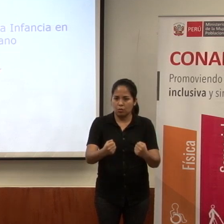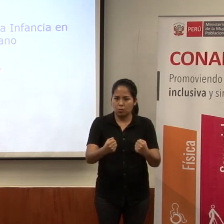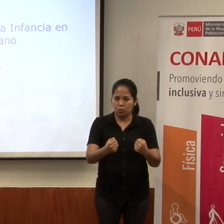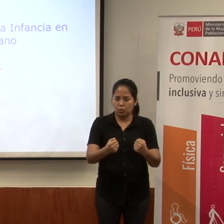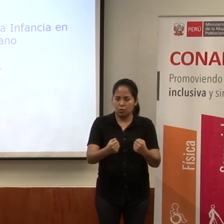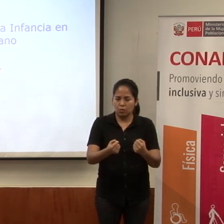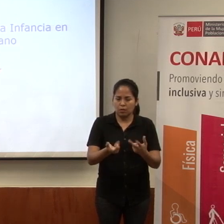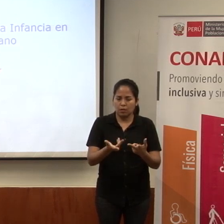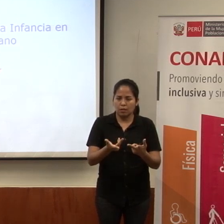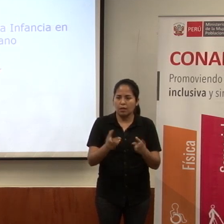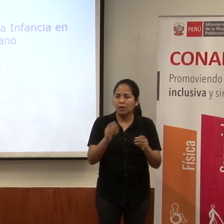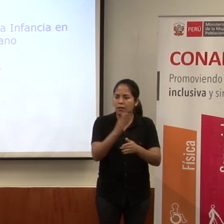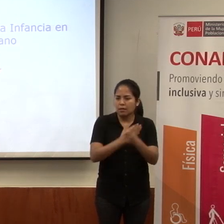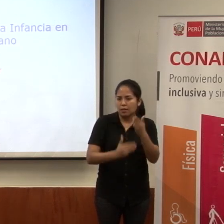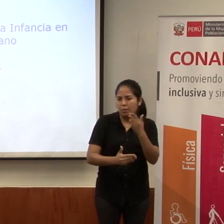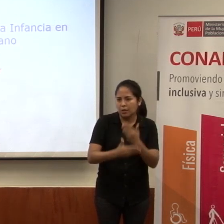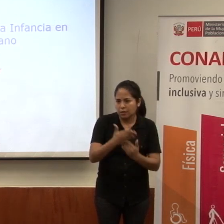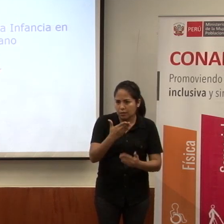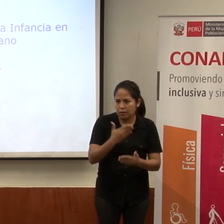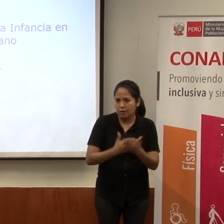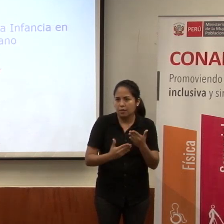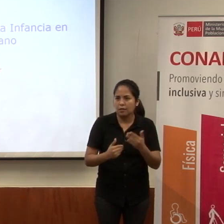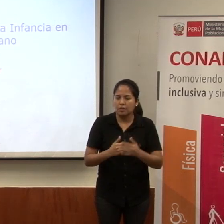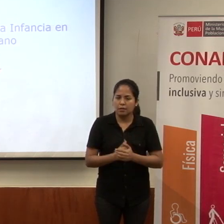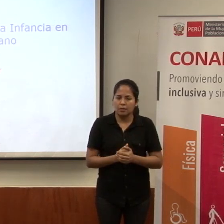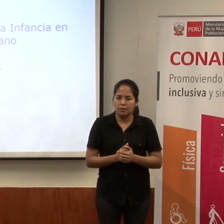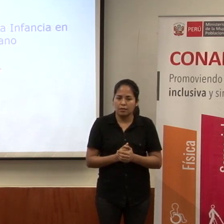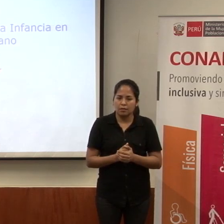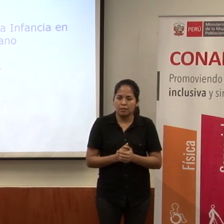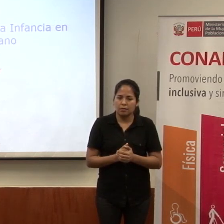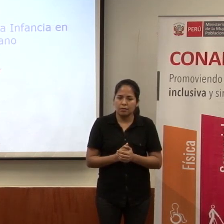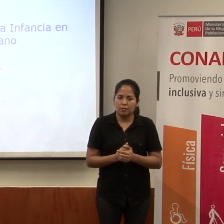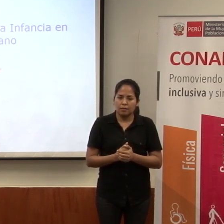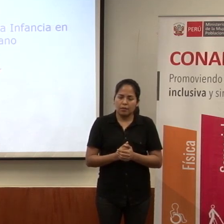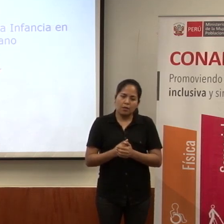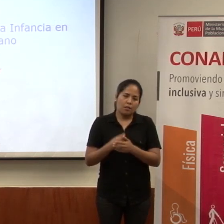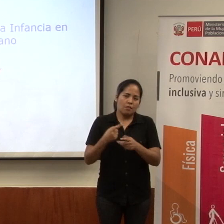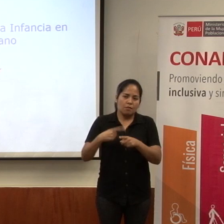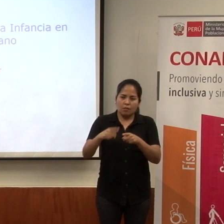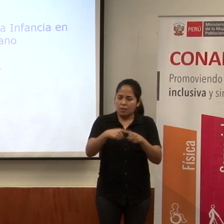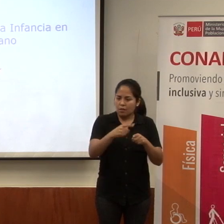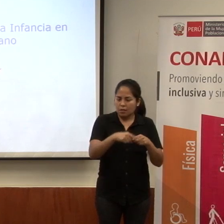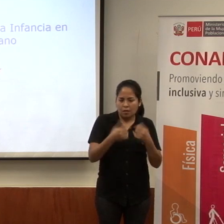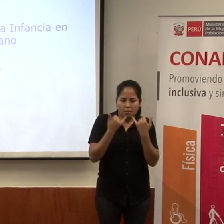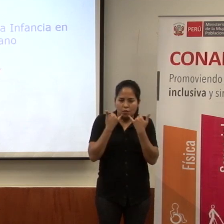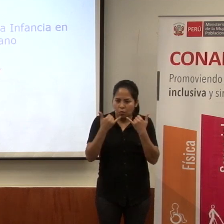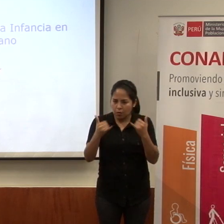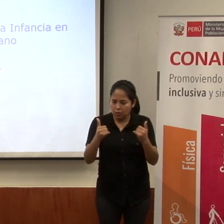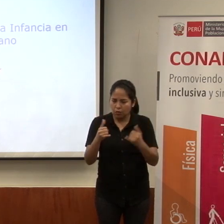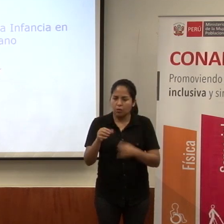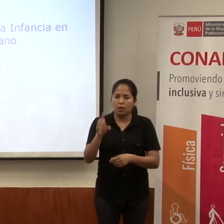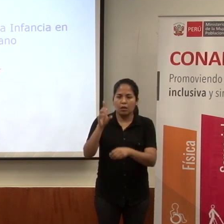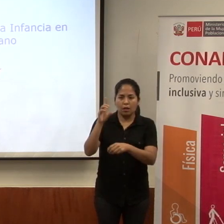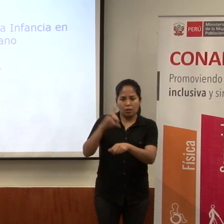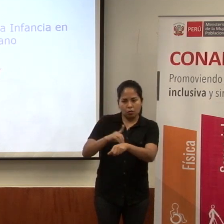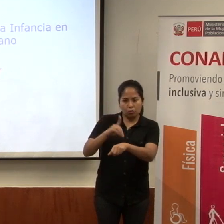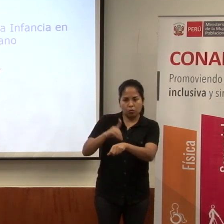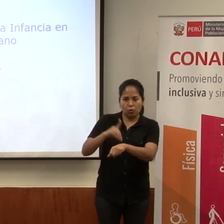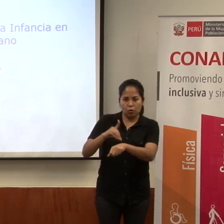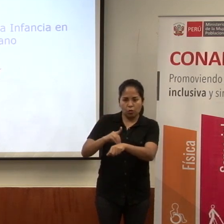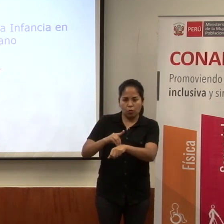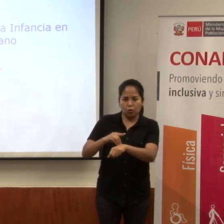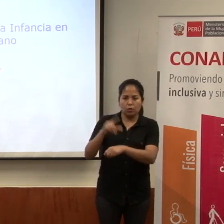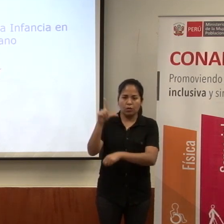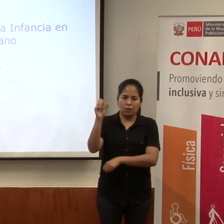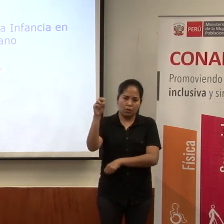la prevención de las discapacidades. Voy a presentar algunos datos que el doctor amablemente Luis Miguel, que no solamente es un